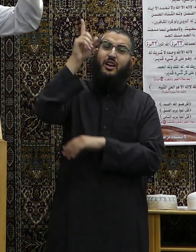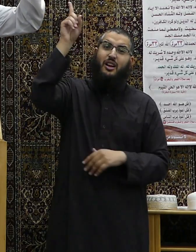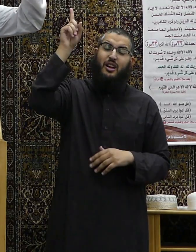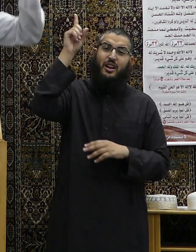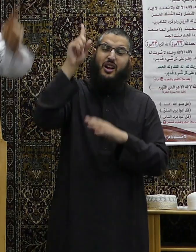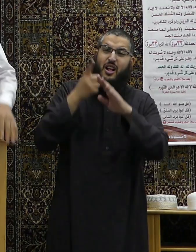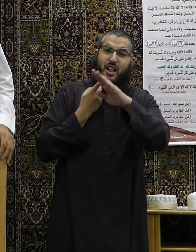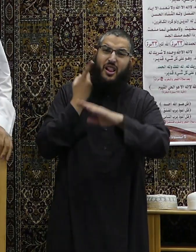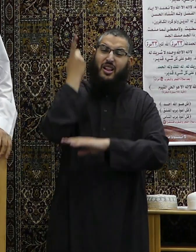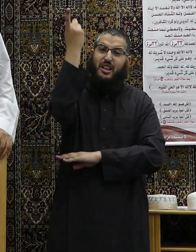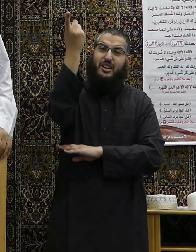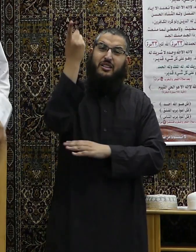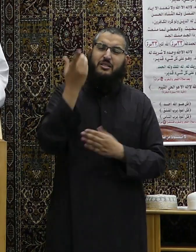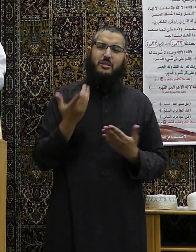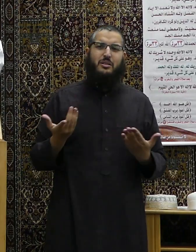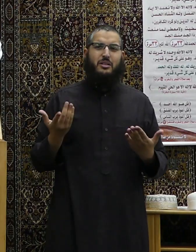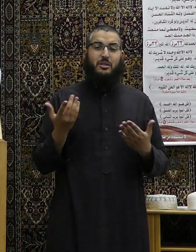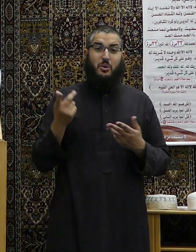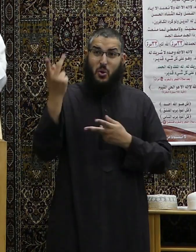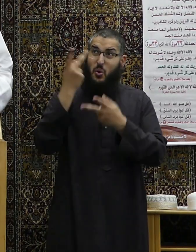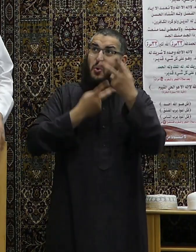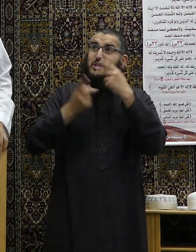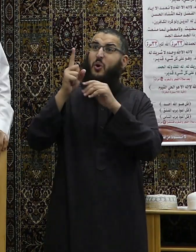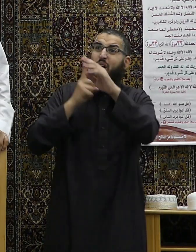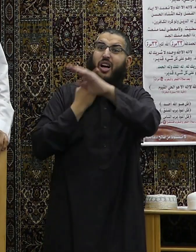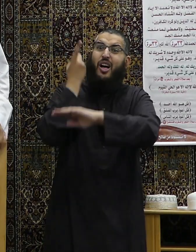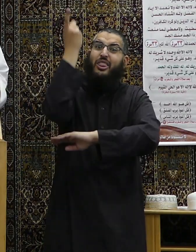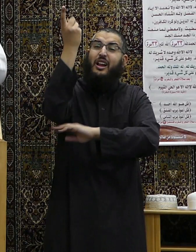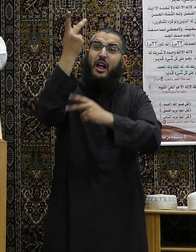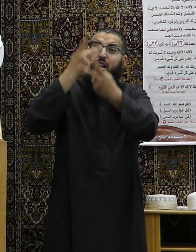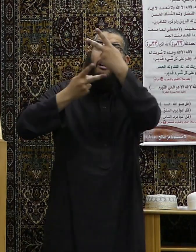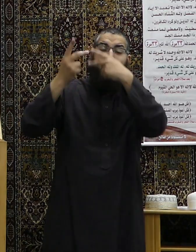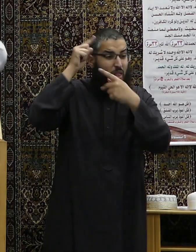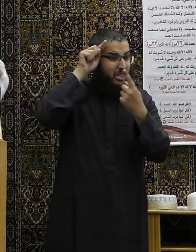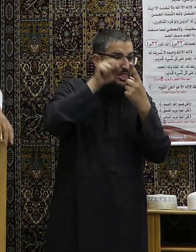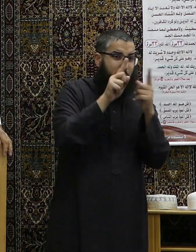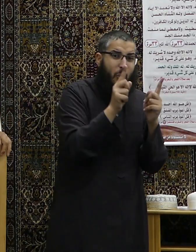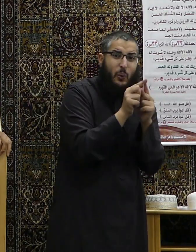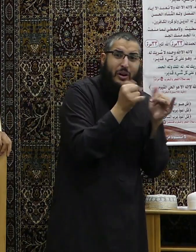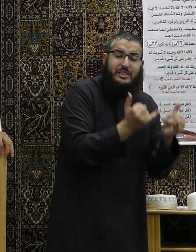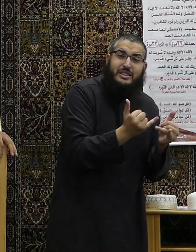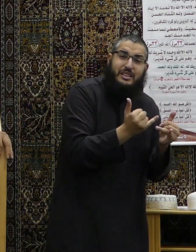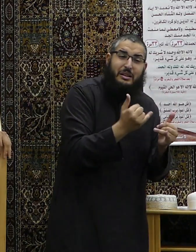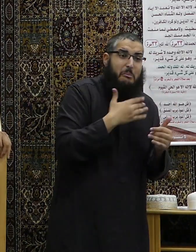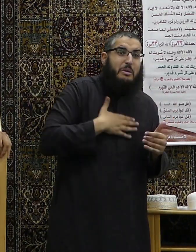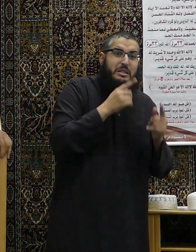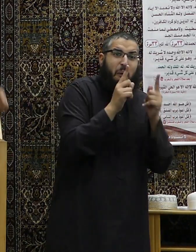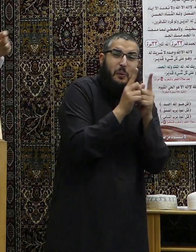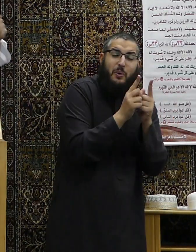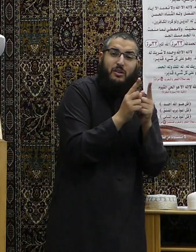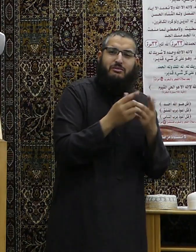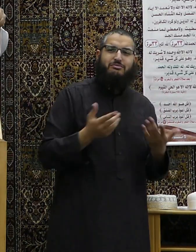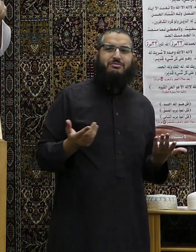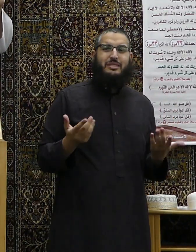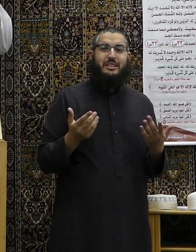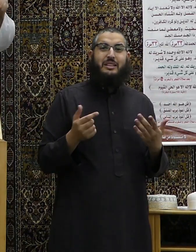l'éternité du paradis, mon frère, ainsi que toi, ma soeur, tu l'échanges pour un vil bas monde, pour des courts instants éphémères de joie et des